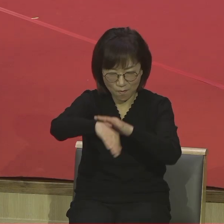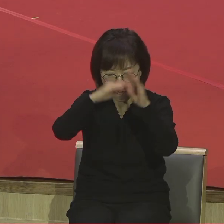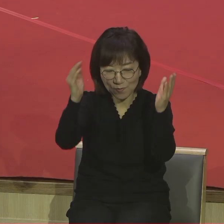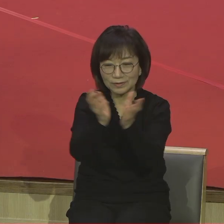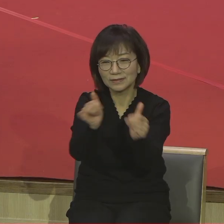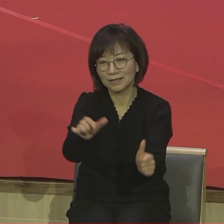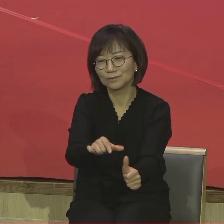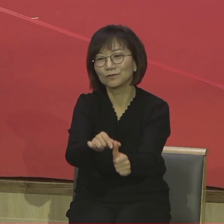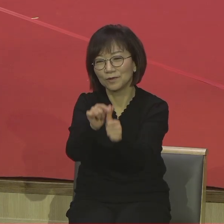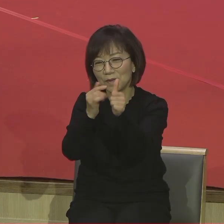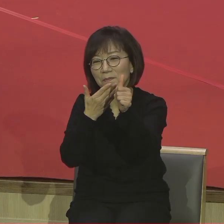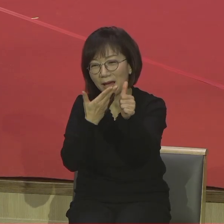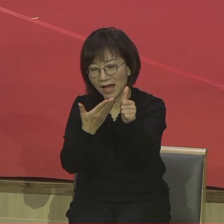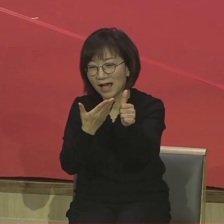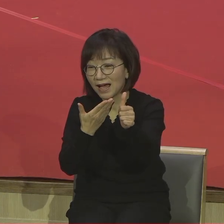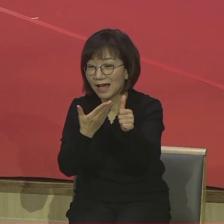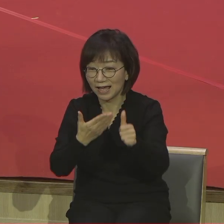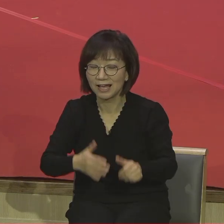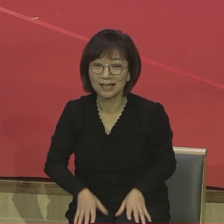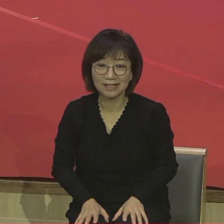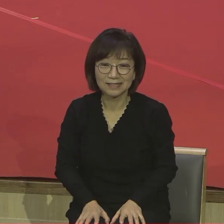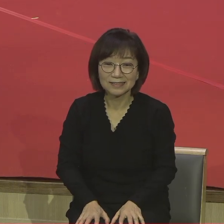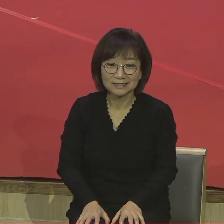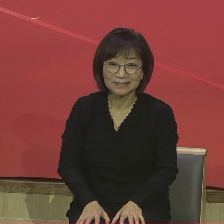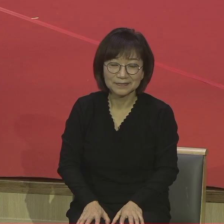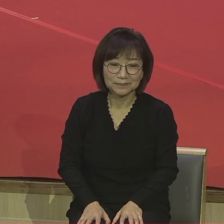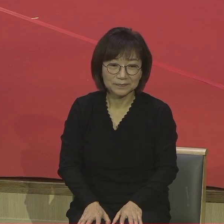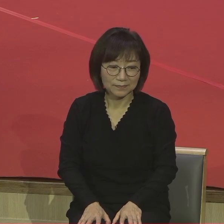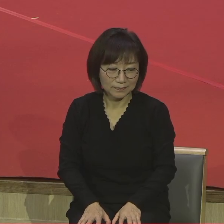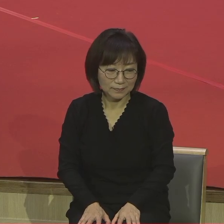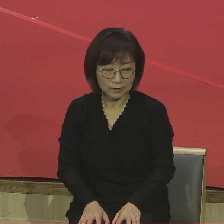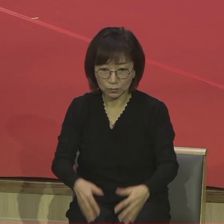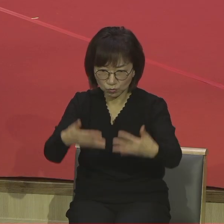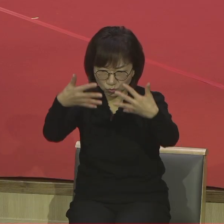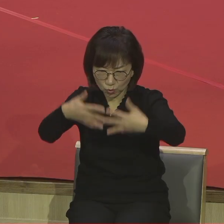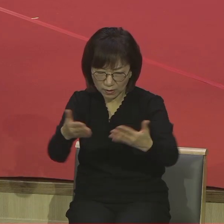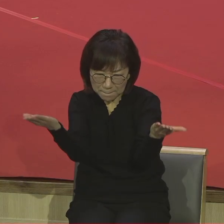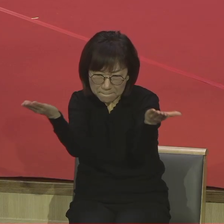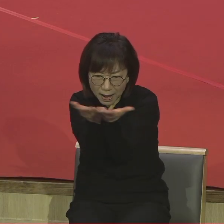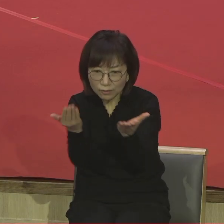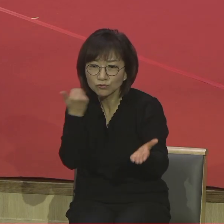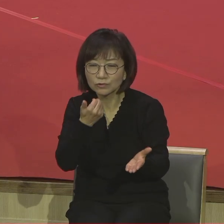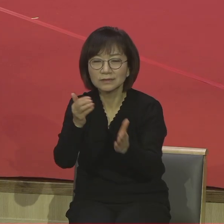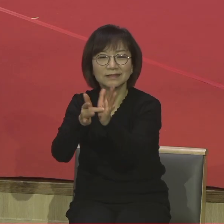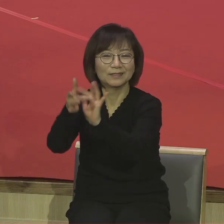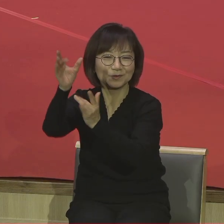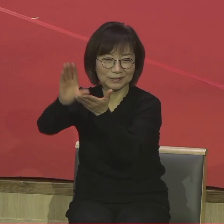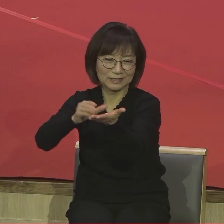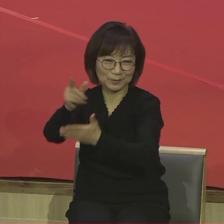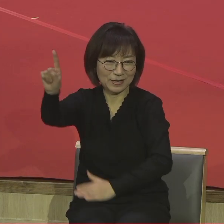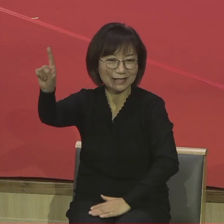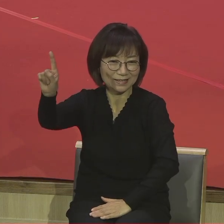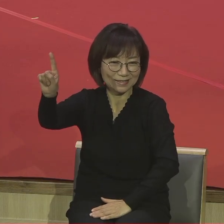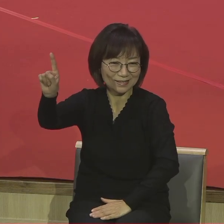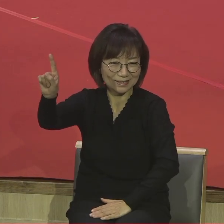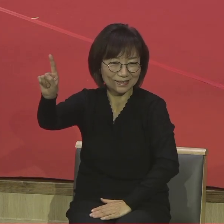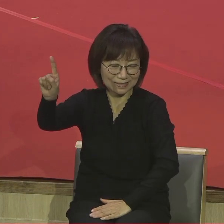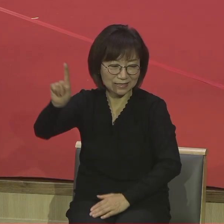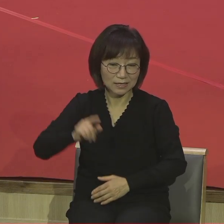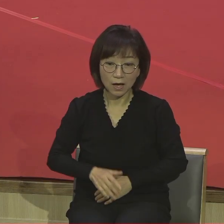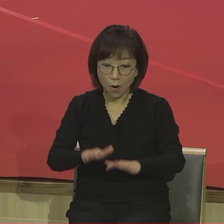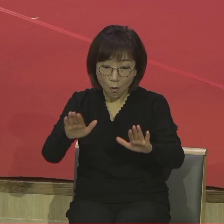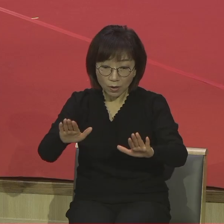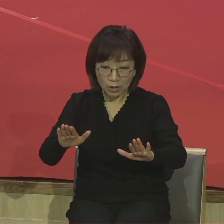이런 인간 구원의 조건을 만족시키는 분은 여자의 후손 오신 예수 그리스도밖에 없는데 이런 성육신의